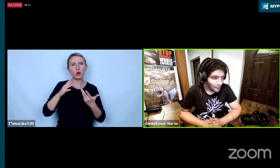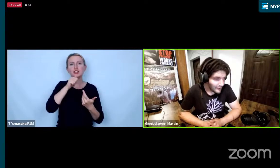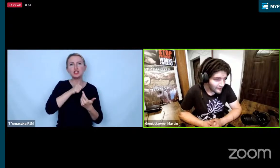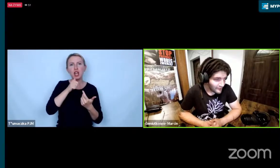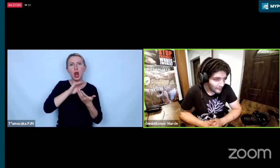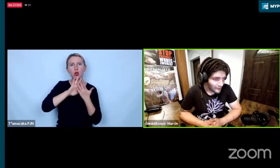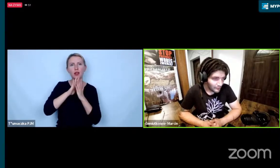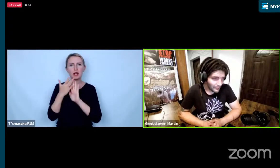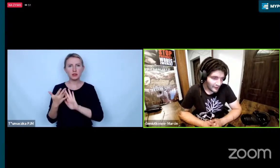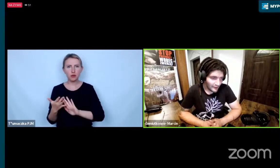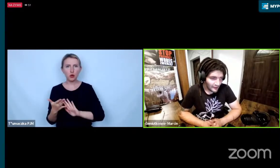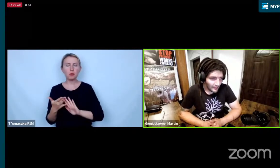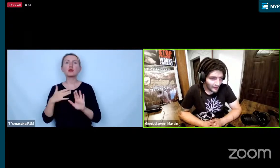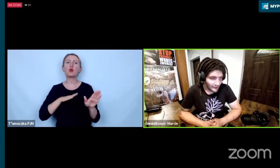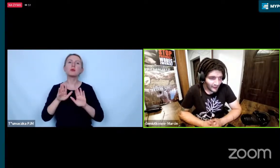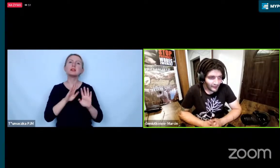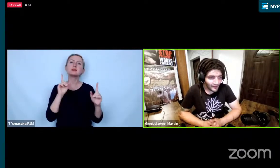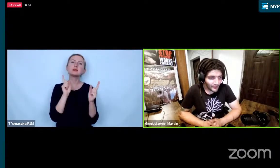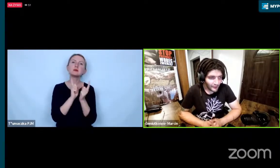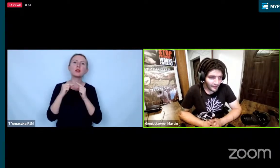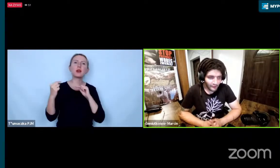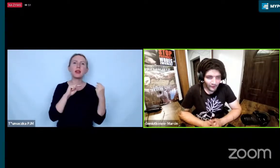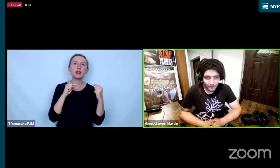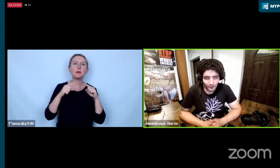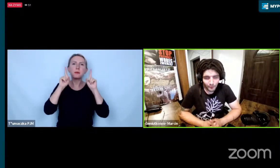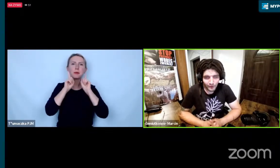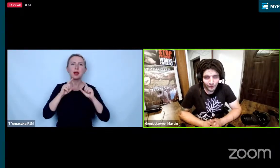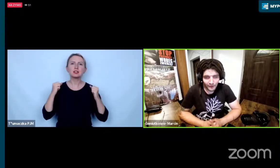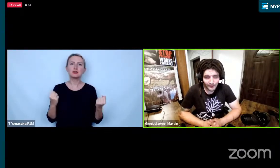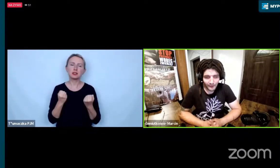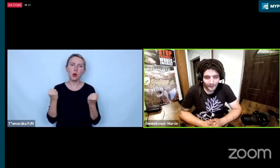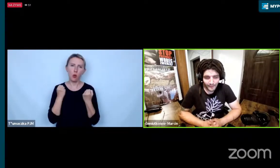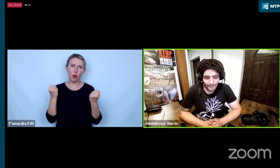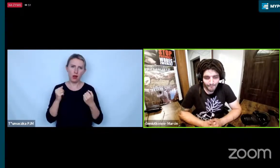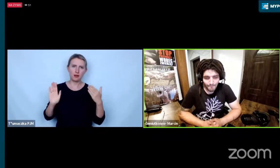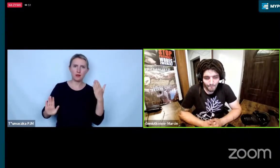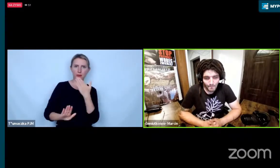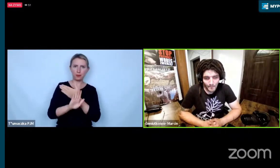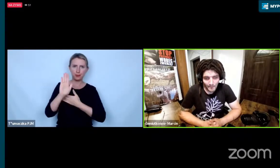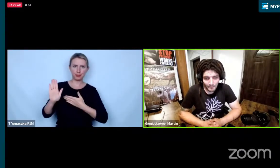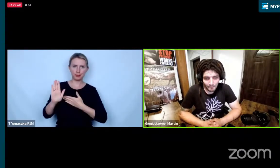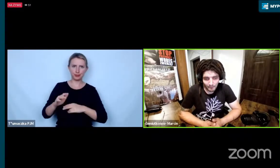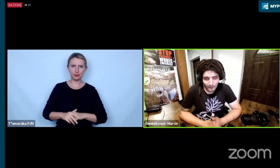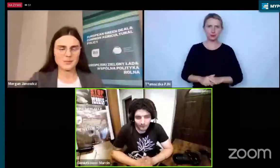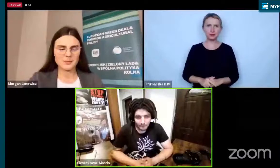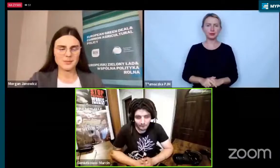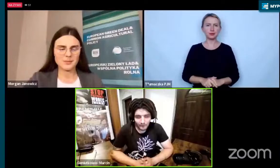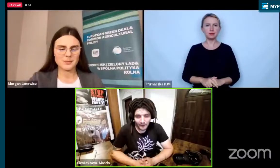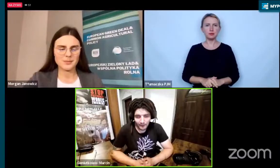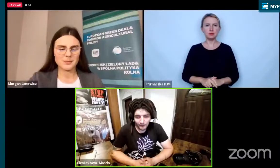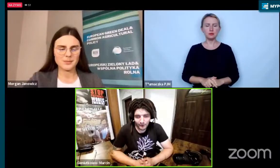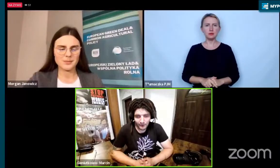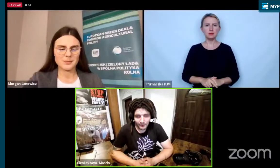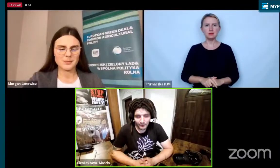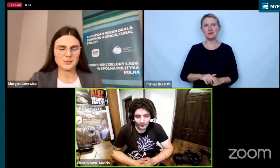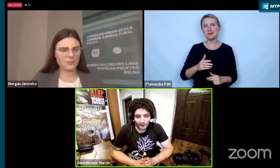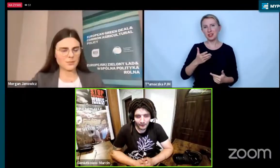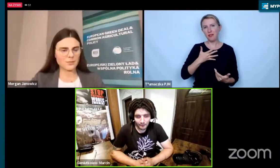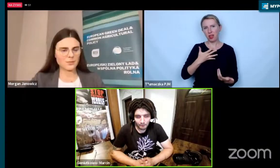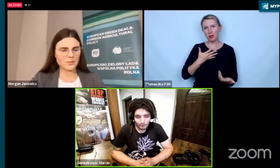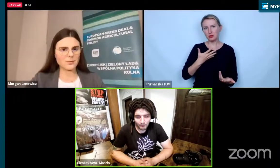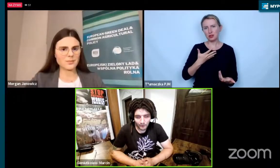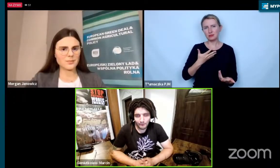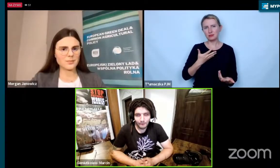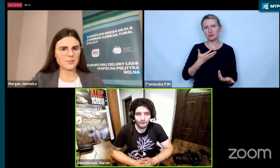był miejscem spotkań i debat realnego działania w sferze publicznej i wydaje mi się że